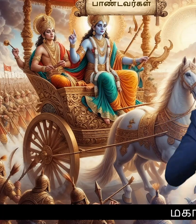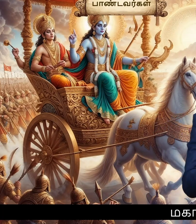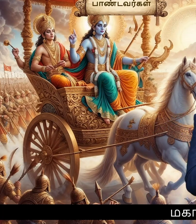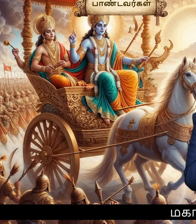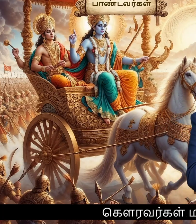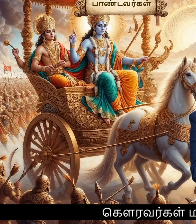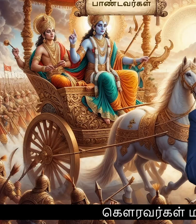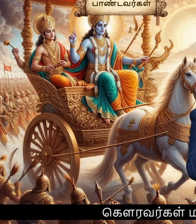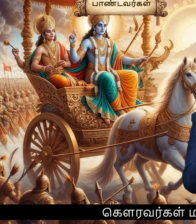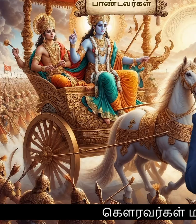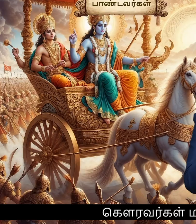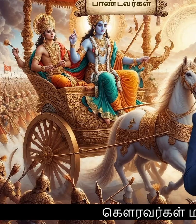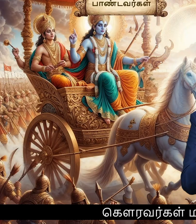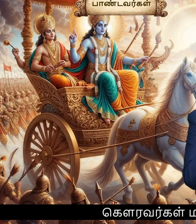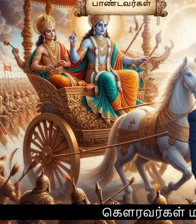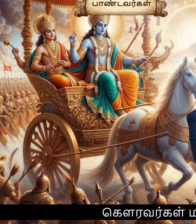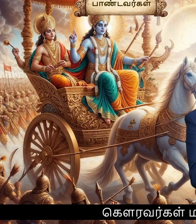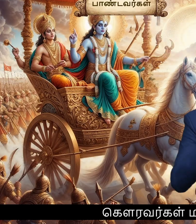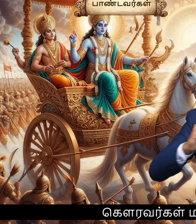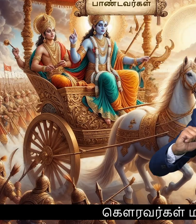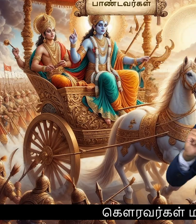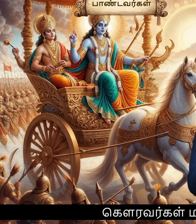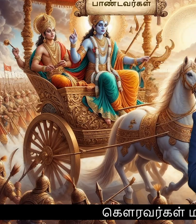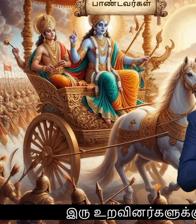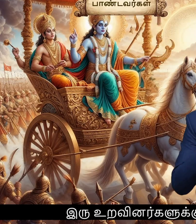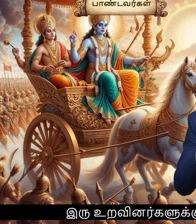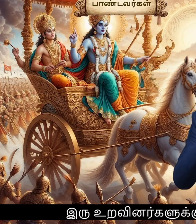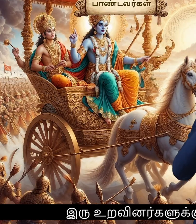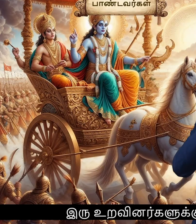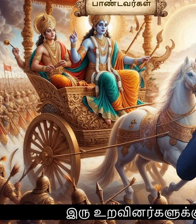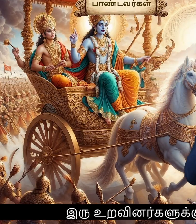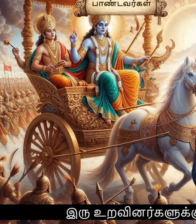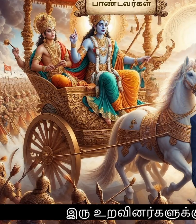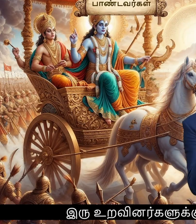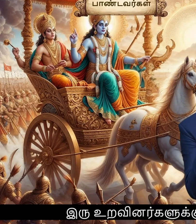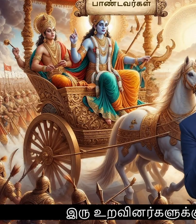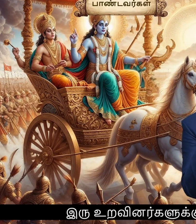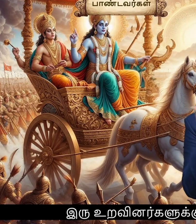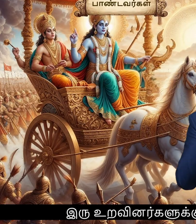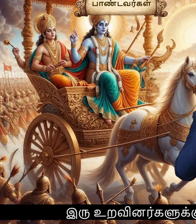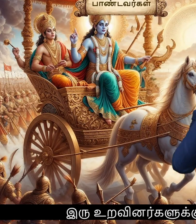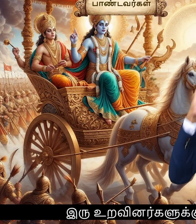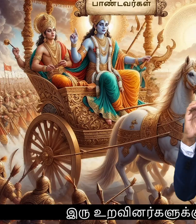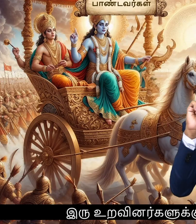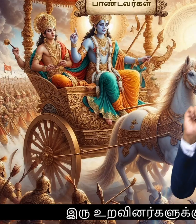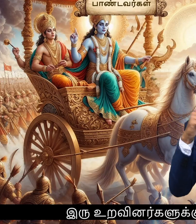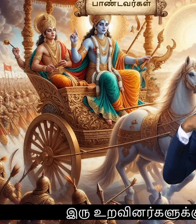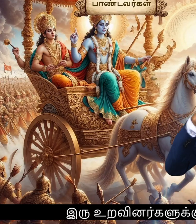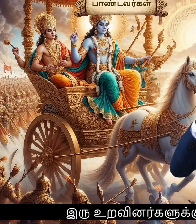மகாபாரதம் என்பது கௌரவர்கள் மற்றும் பாண்டவர்கள் என்ற 2 உறவினர்களுக்கும் இடையிலான மோதலின் கதை.